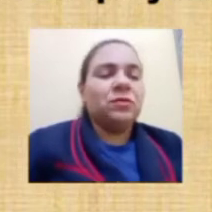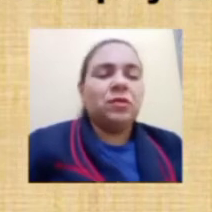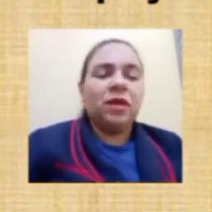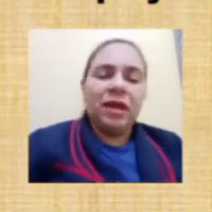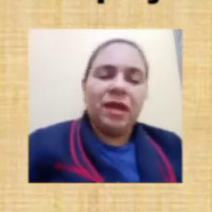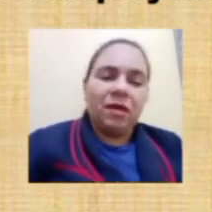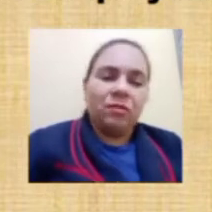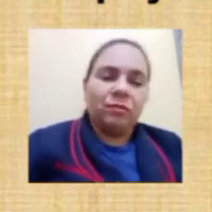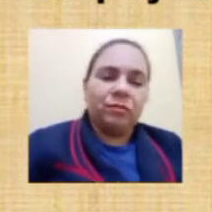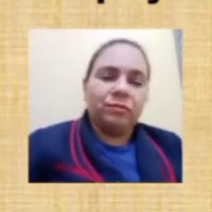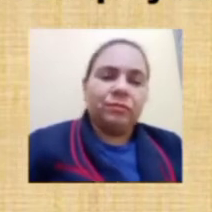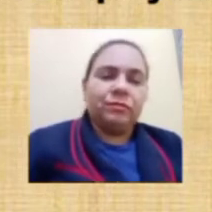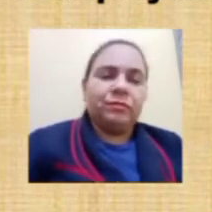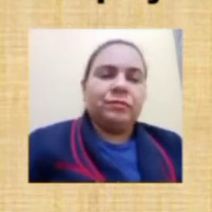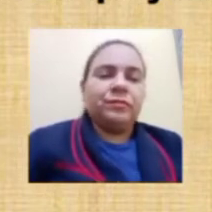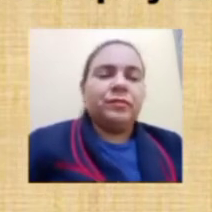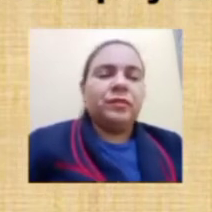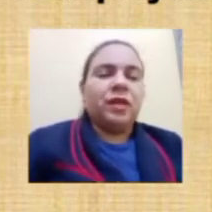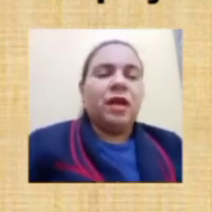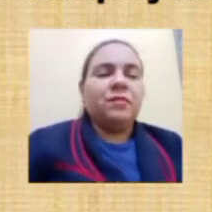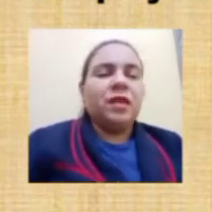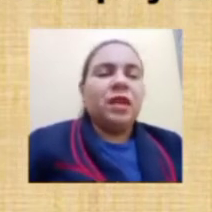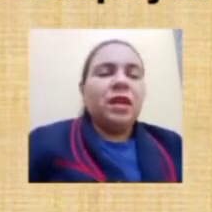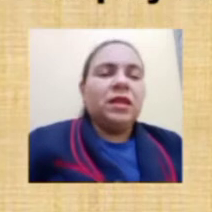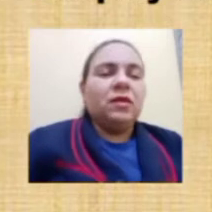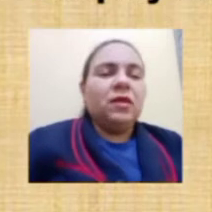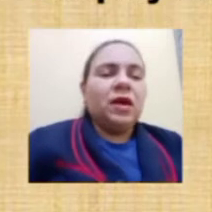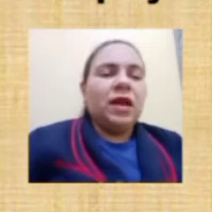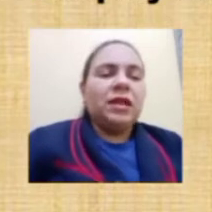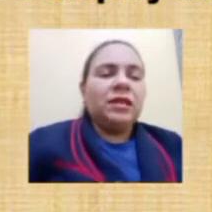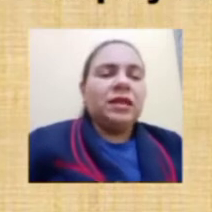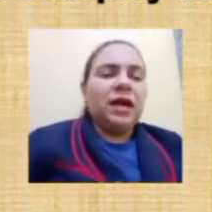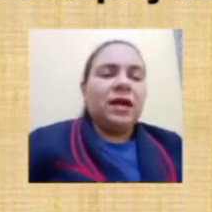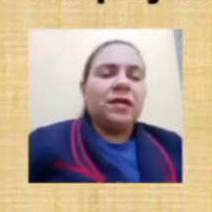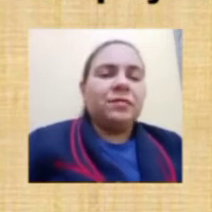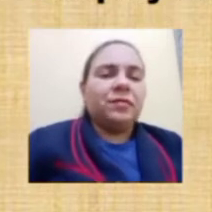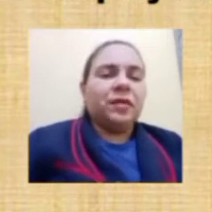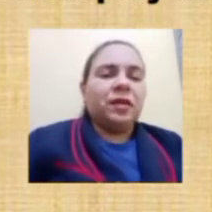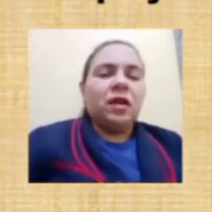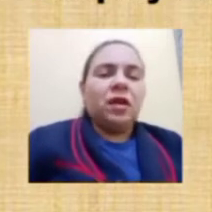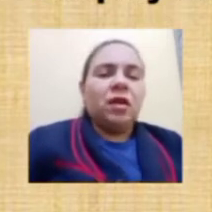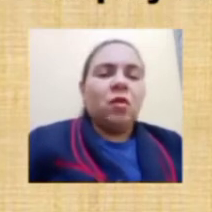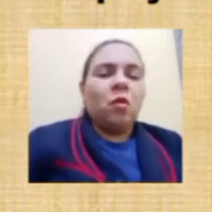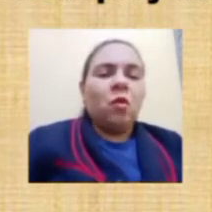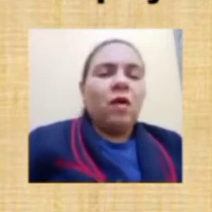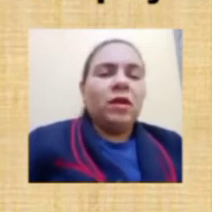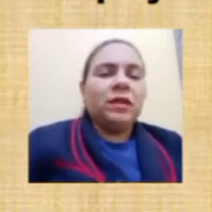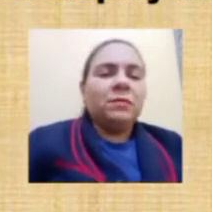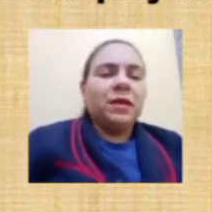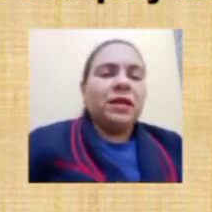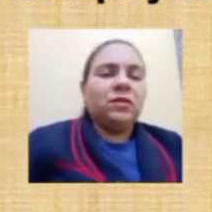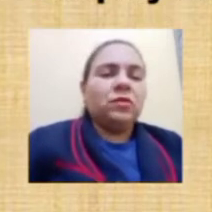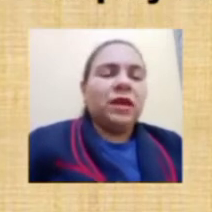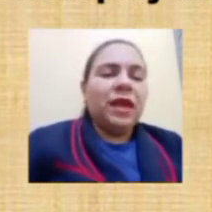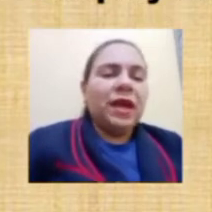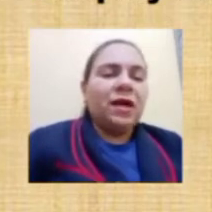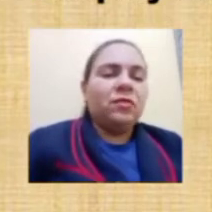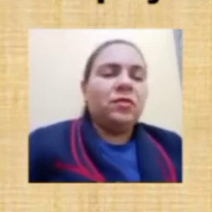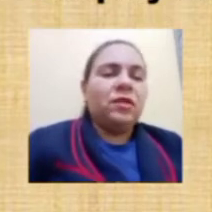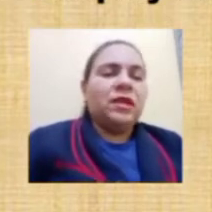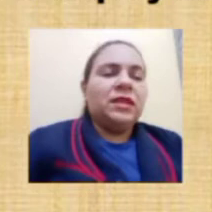Primeira questão diz assim: o display digital do freezer está com defeito, mostrando